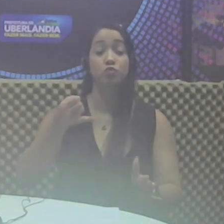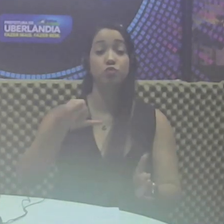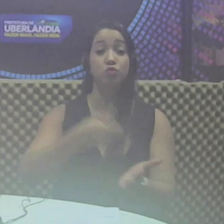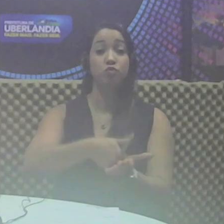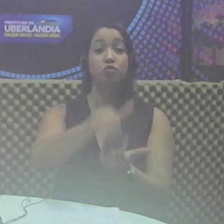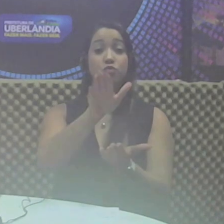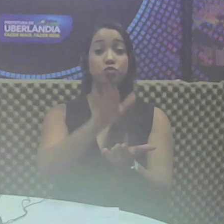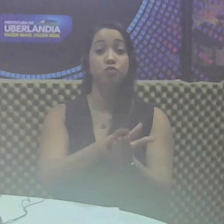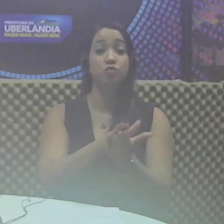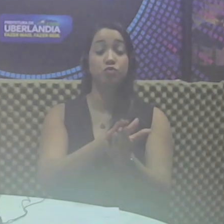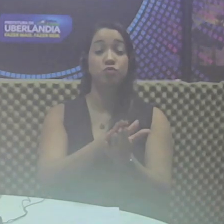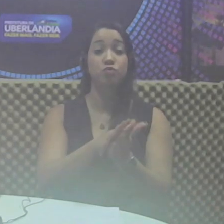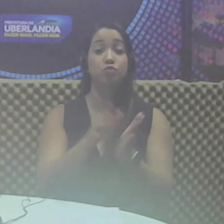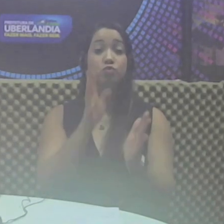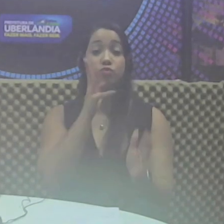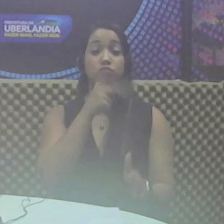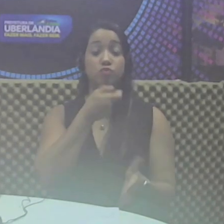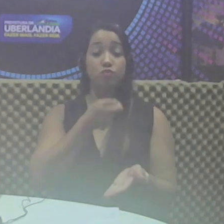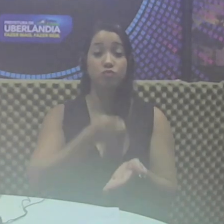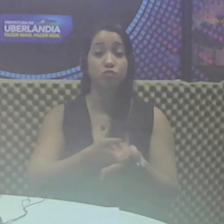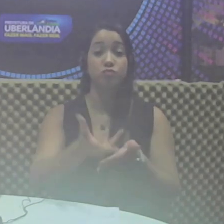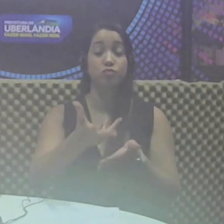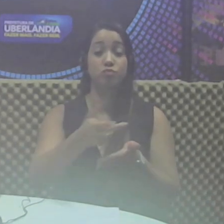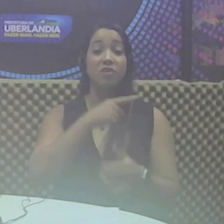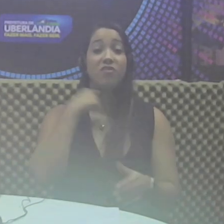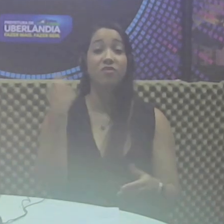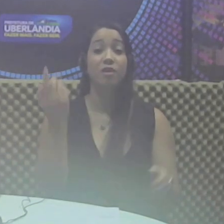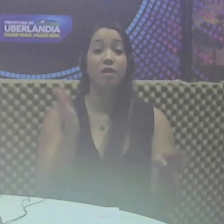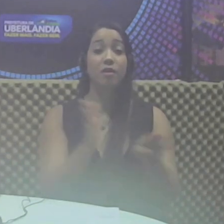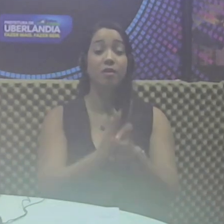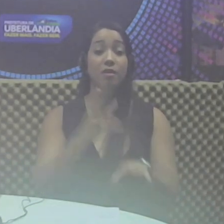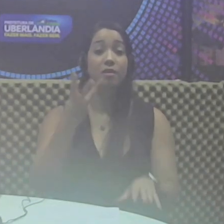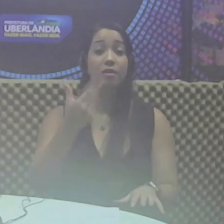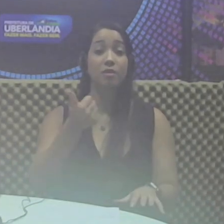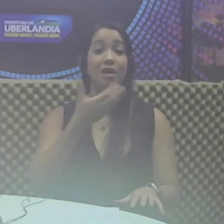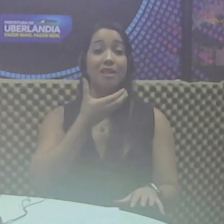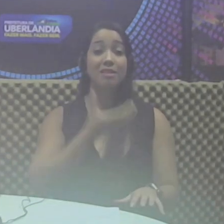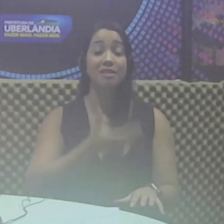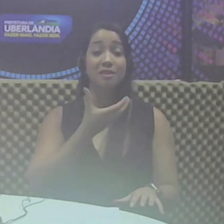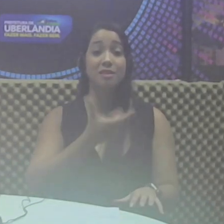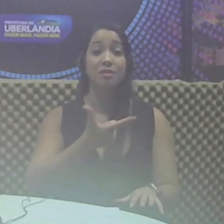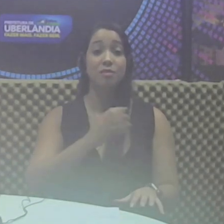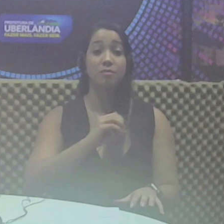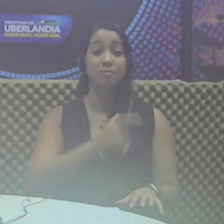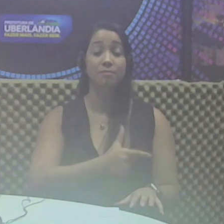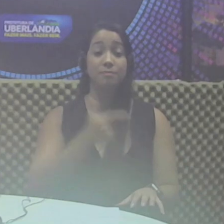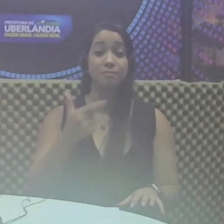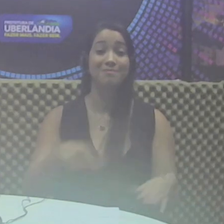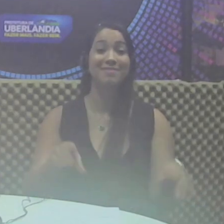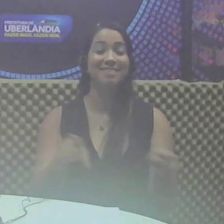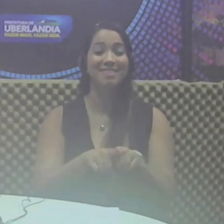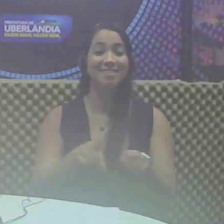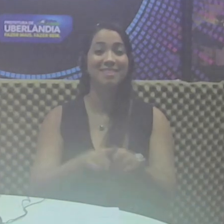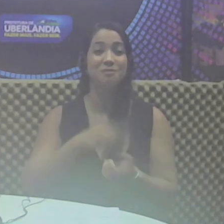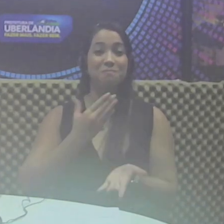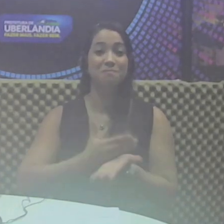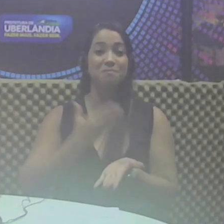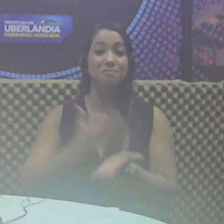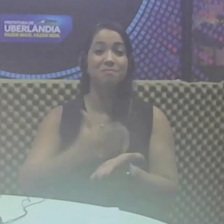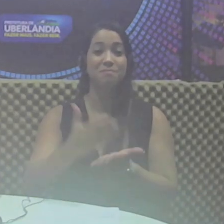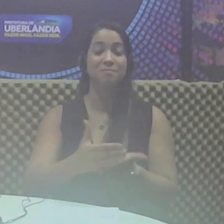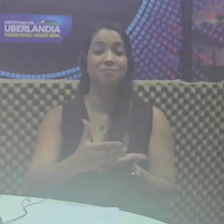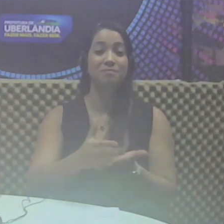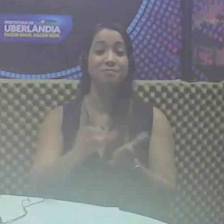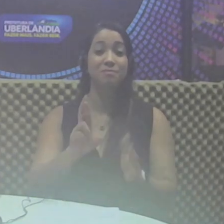multa moratória dos créditos, vencidos até 31 de dezembro de 2022 e também nos parcelamentos. O